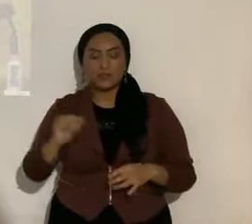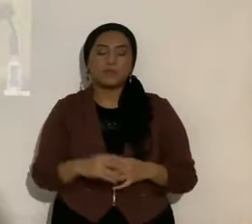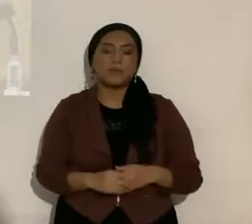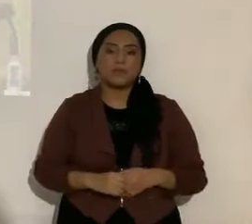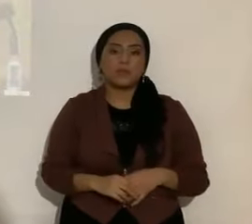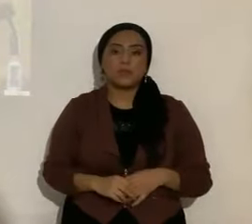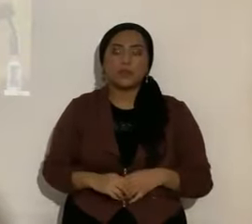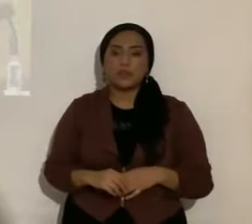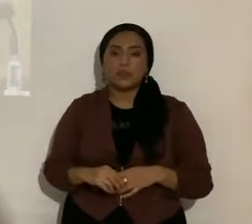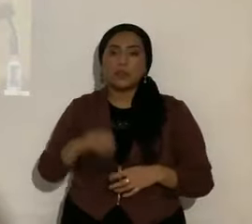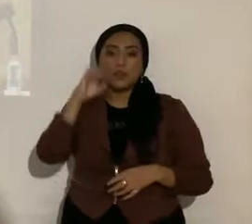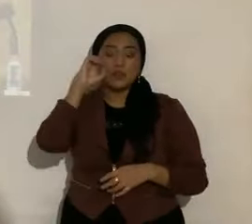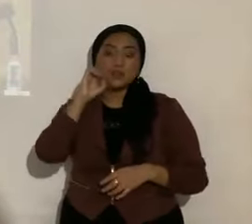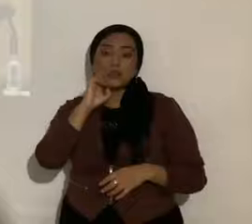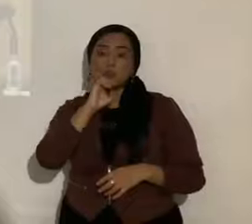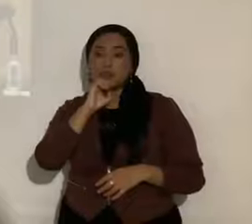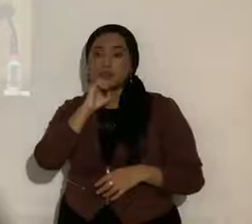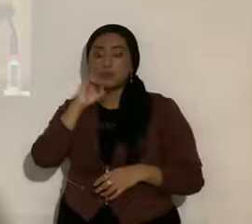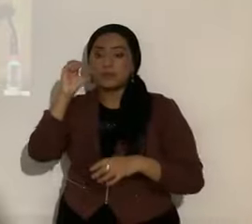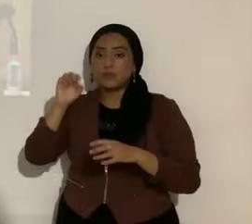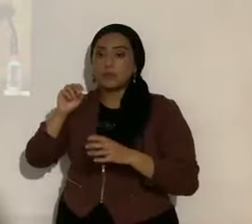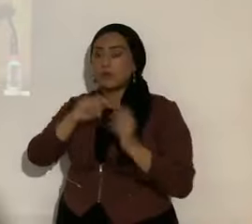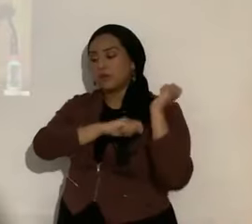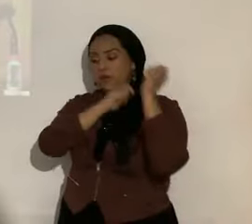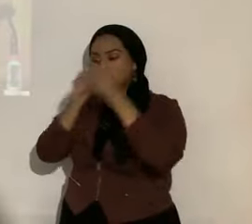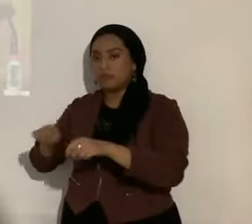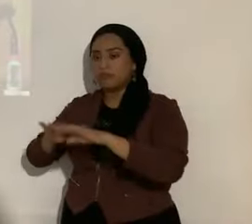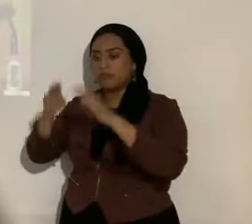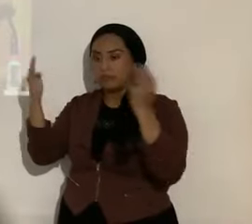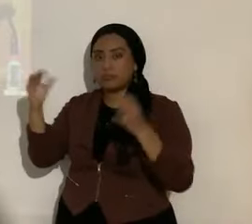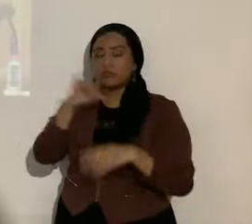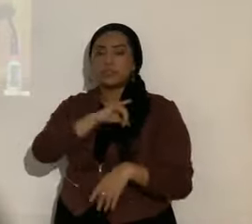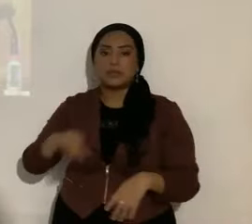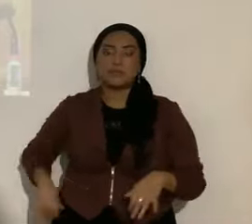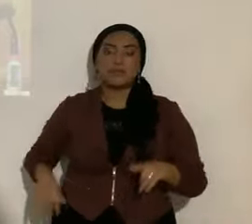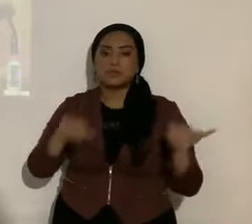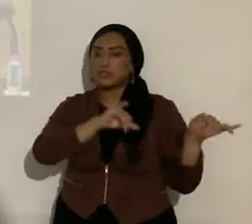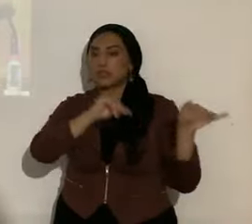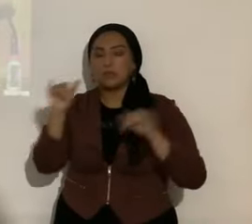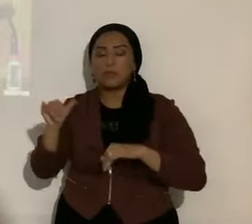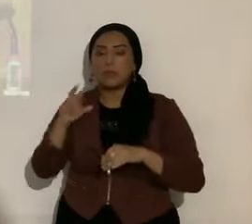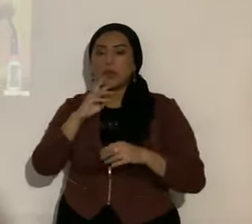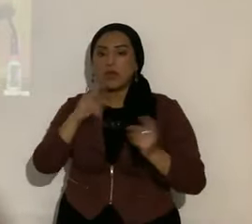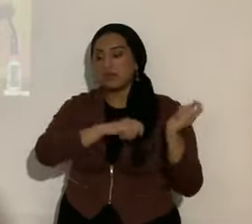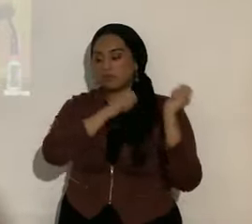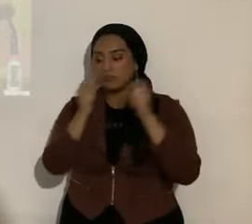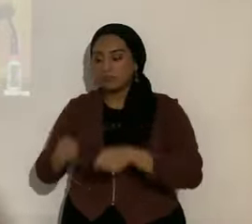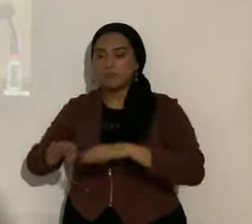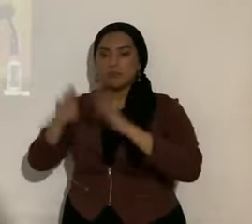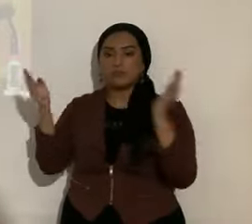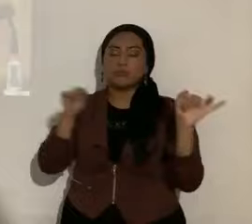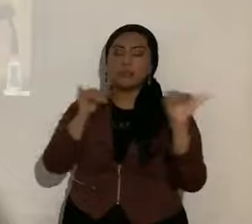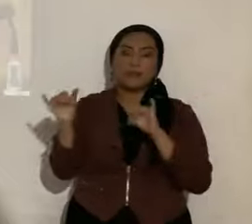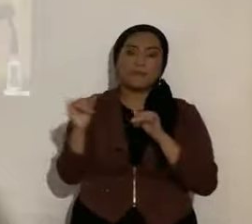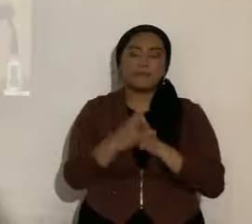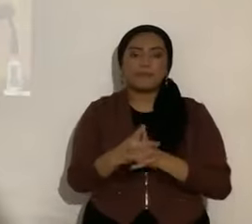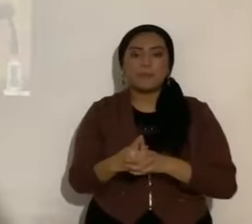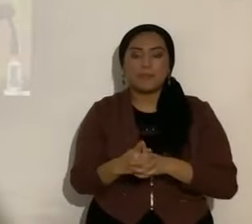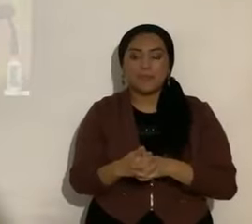Josué, el río Jordán, y Eliseo, el río Jordán. Se dan cuenta, mucho paralelismo, ¿verdad?